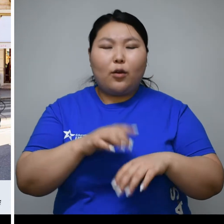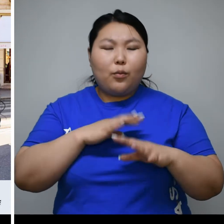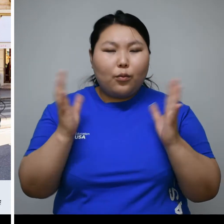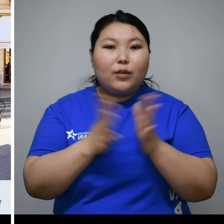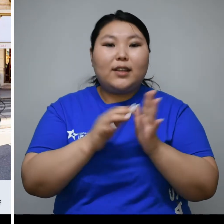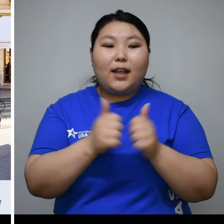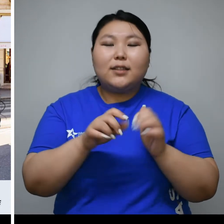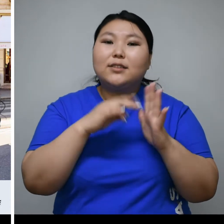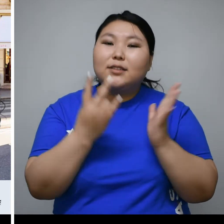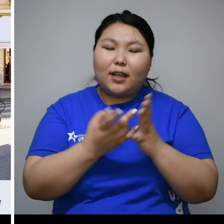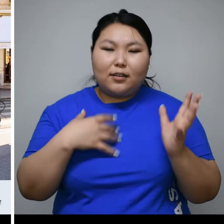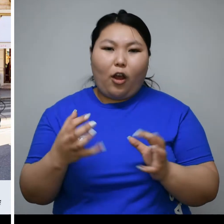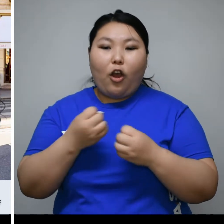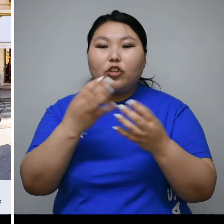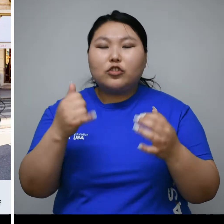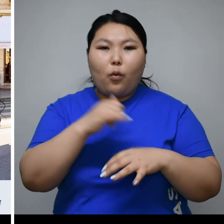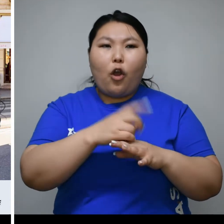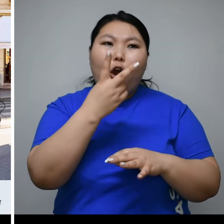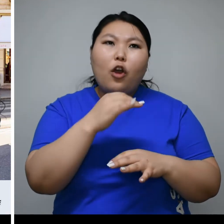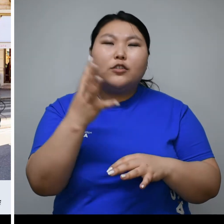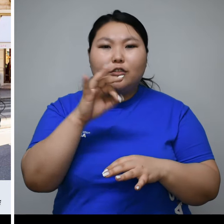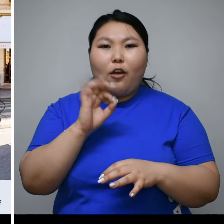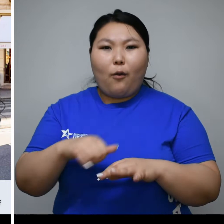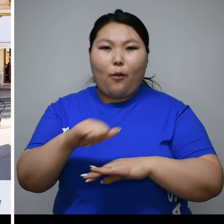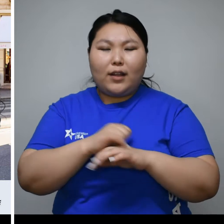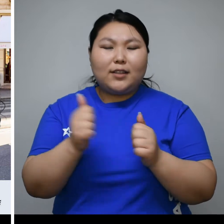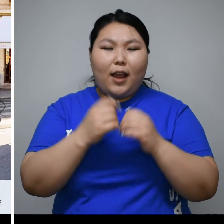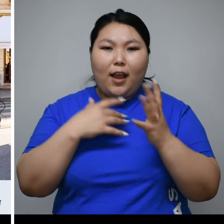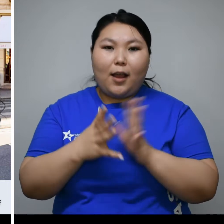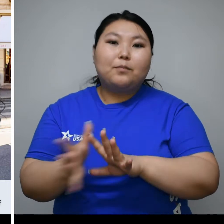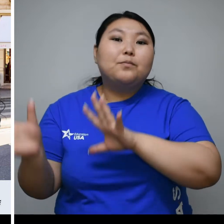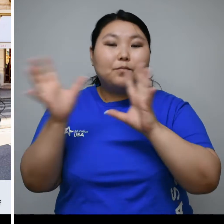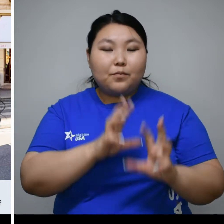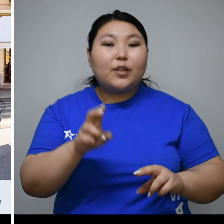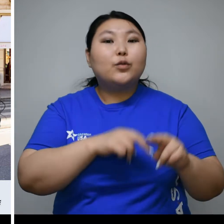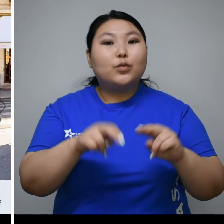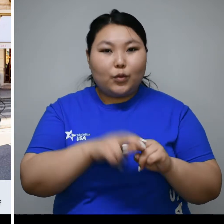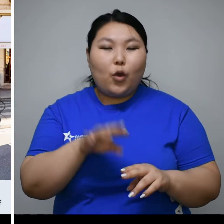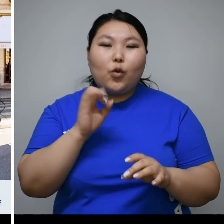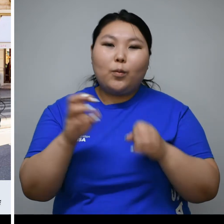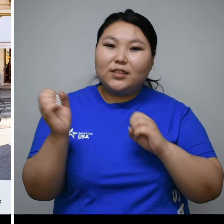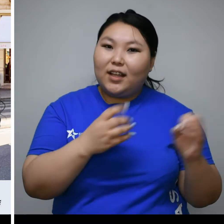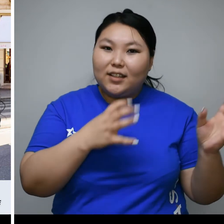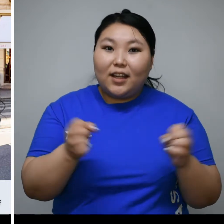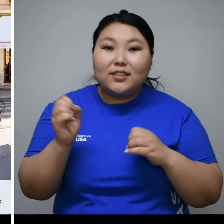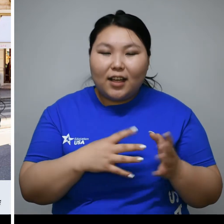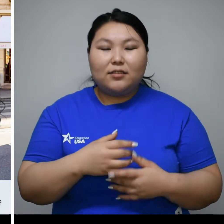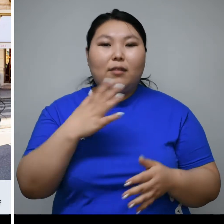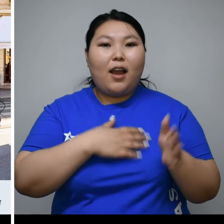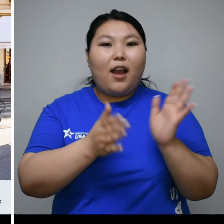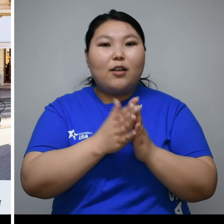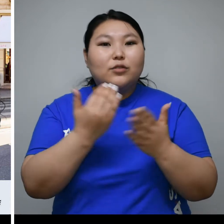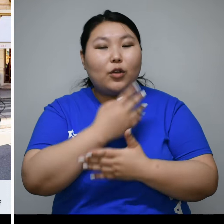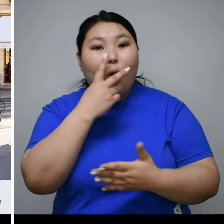тэр бүгдээрээ найзуудаараа яг олон орны 20 хэдэн орны найзуудаараа ингээд хамт суугаад тэгээд юм ярилцаад